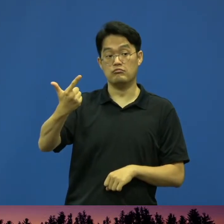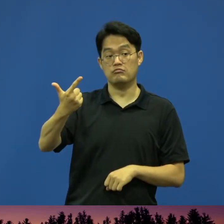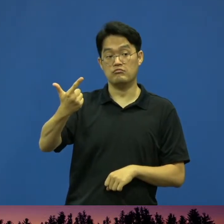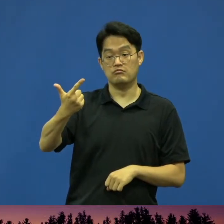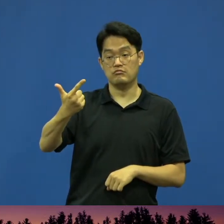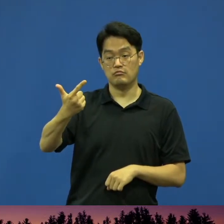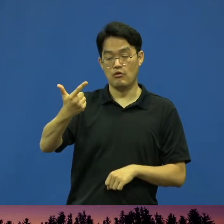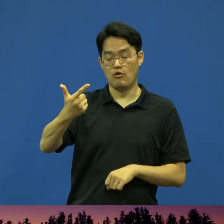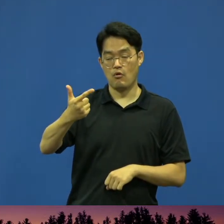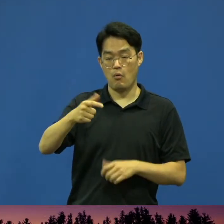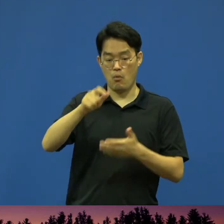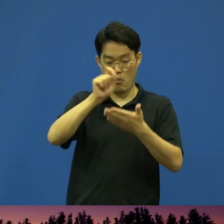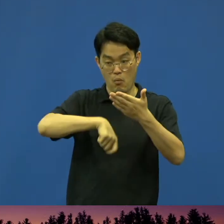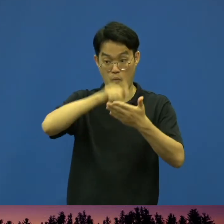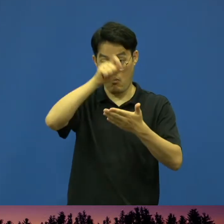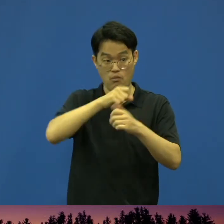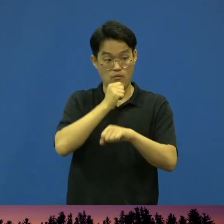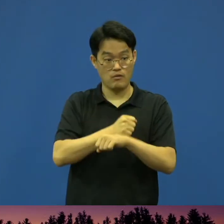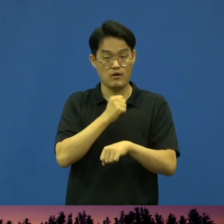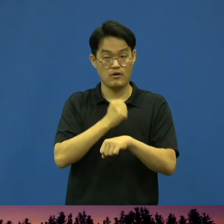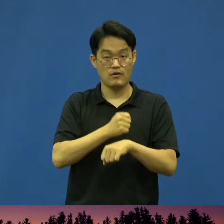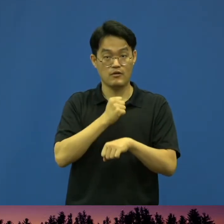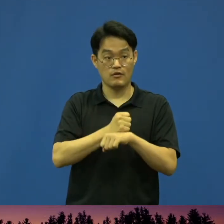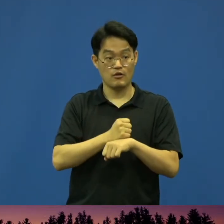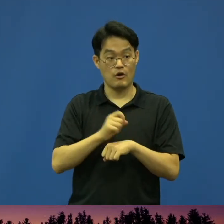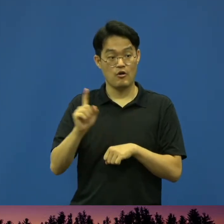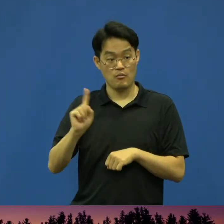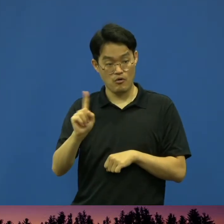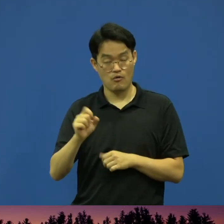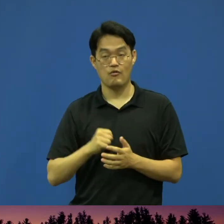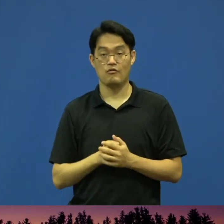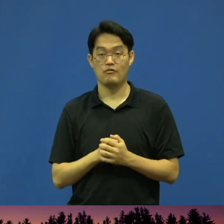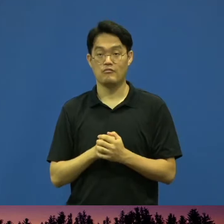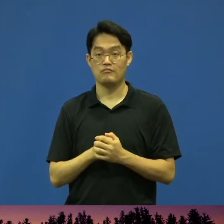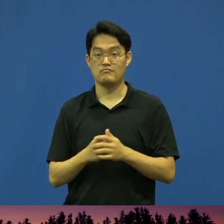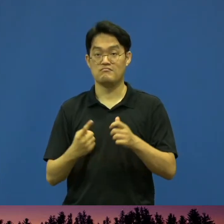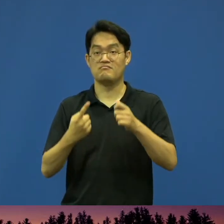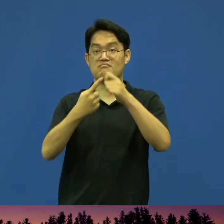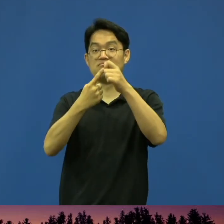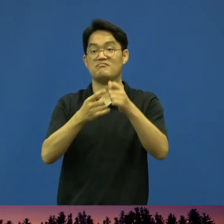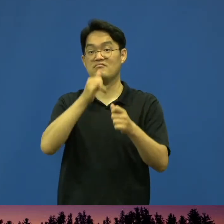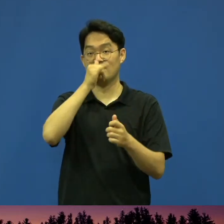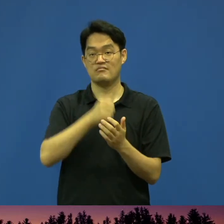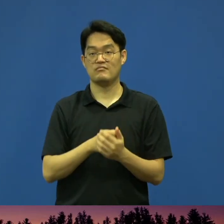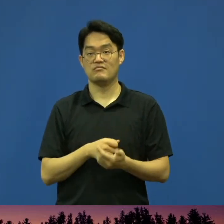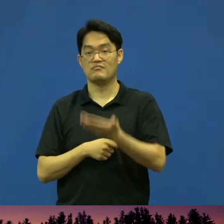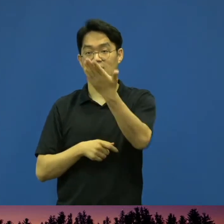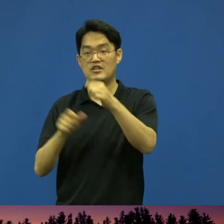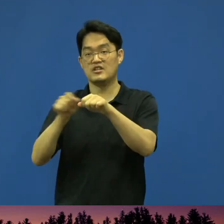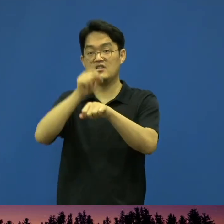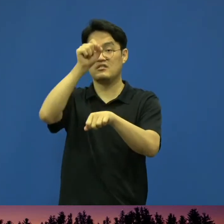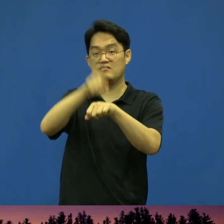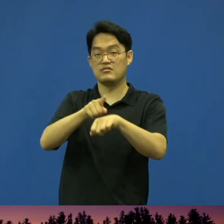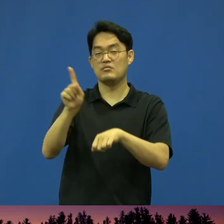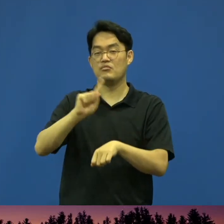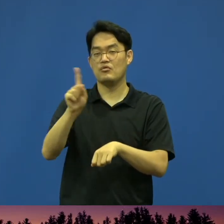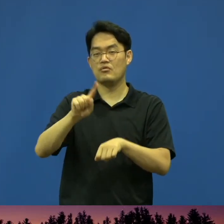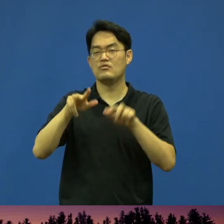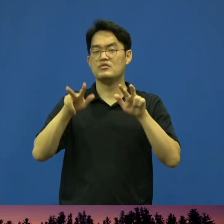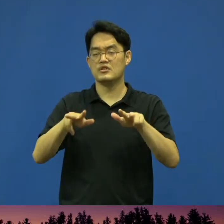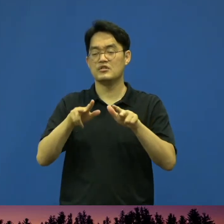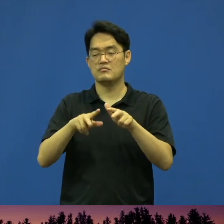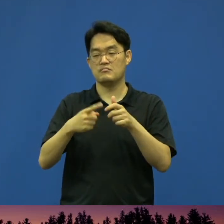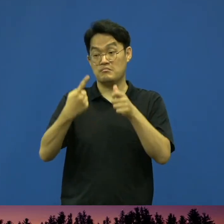있었어요. 화면에 그림이 있는데요. 우리 한번 잠깐 이 그림을 한번 볼까요? 지금 앞에서 달리고